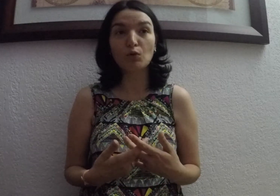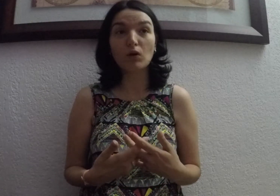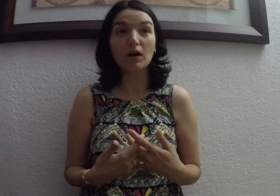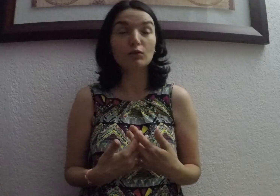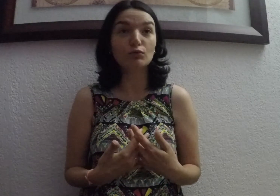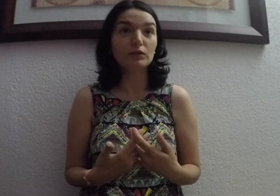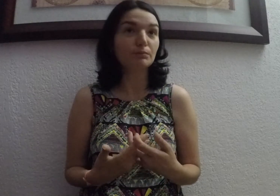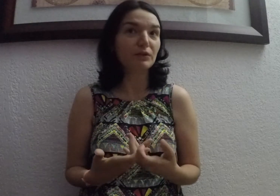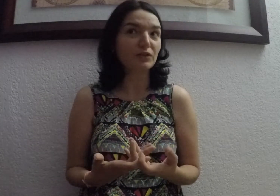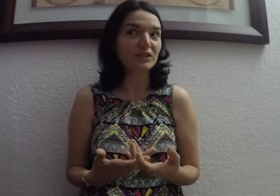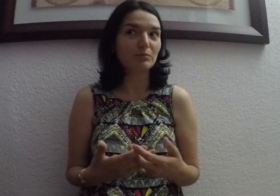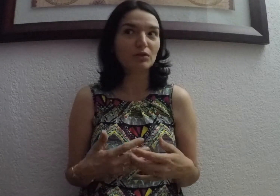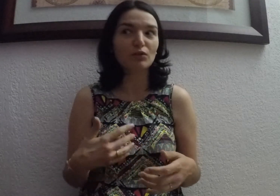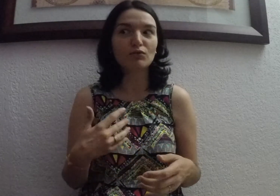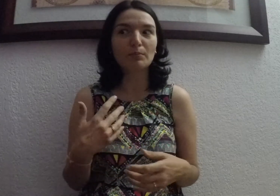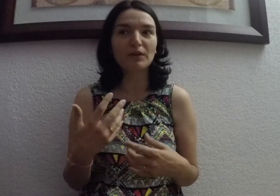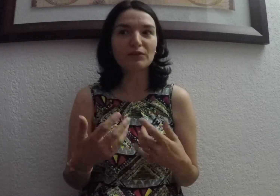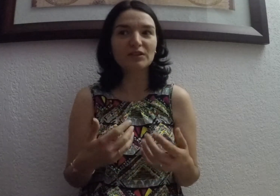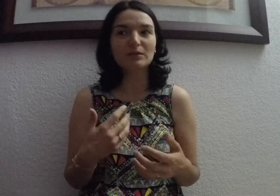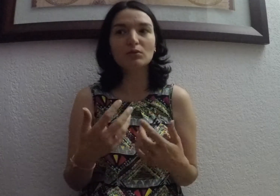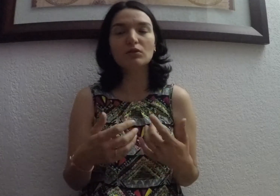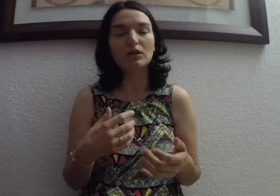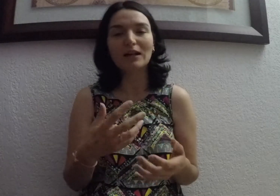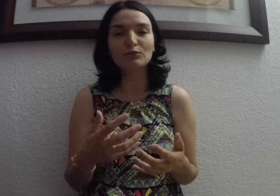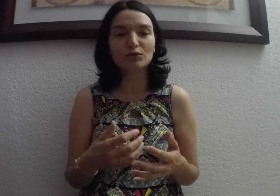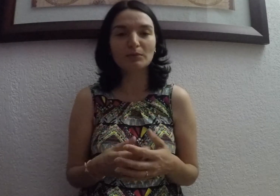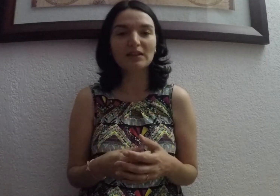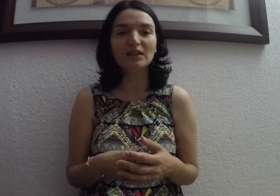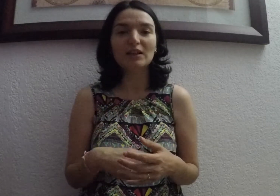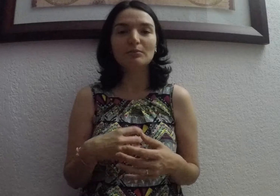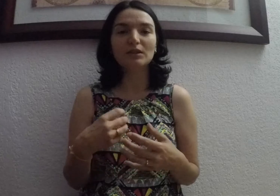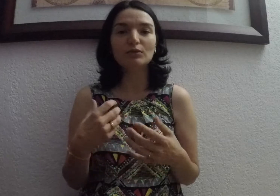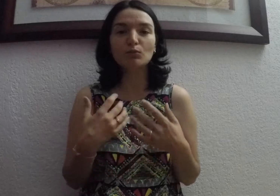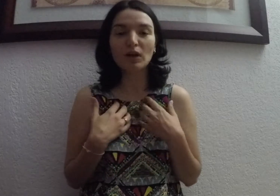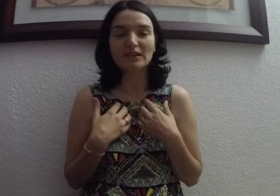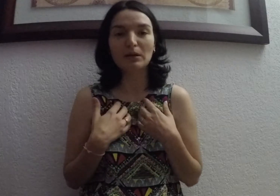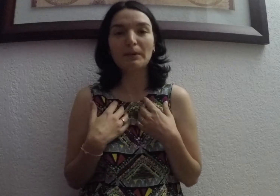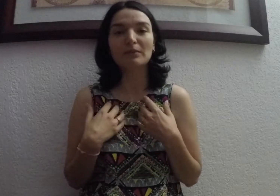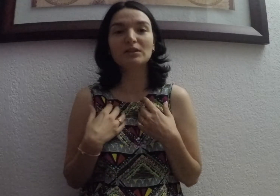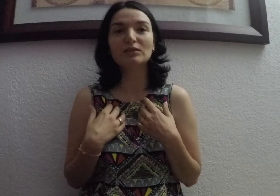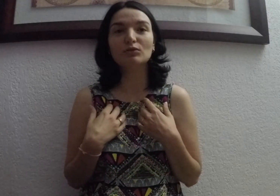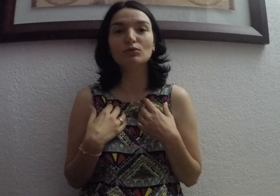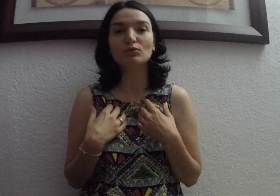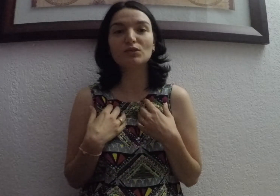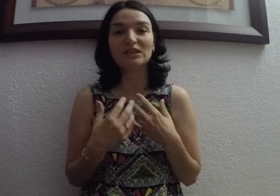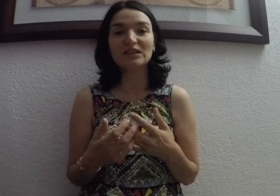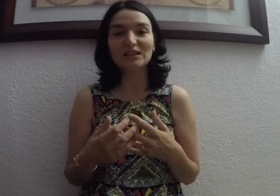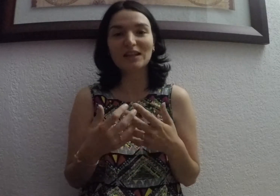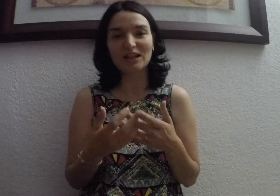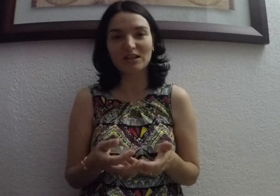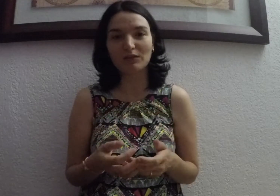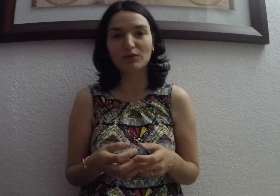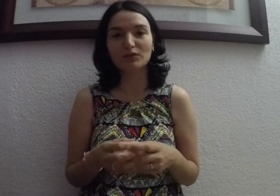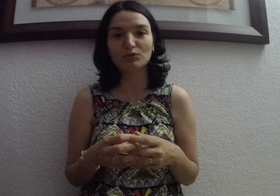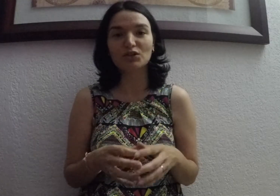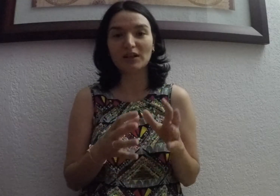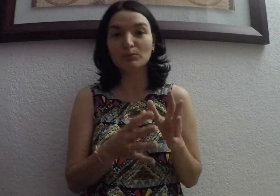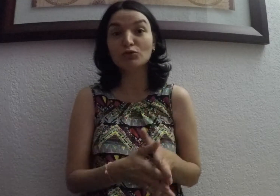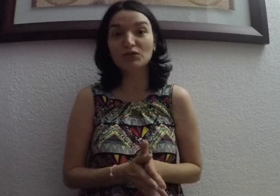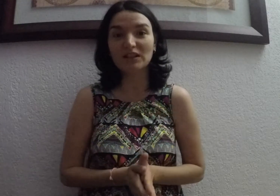Pourquoi lui, pas forcément, il ne le voit pas forcément à 2 semaines, mais moi ça m'a permis de signer à chaque fois sur chaque mot que